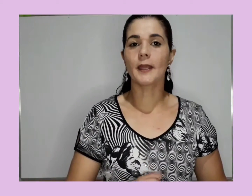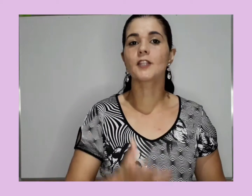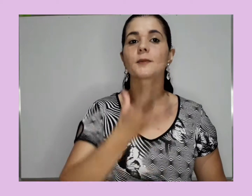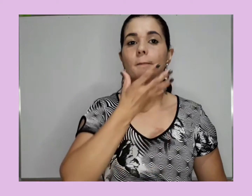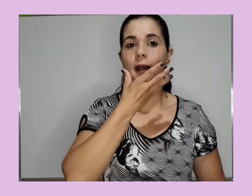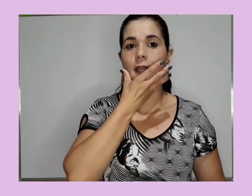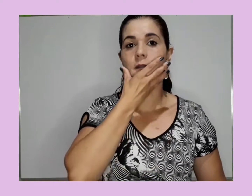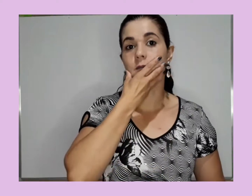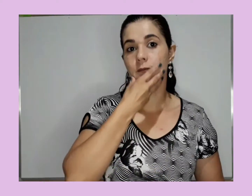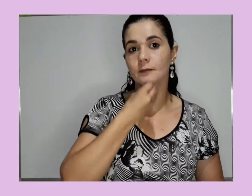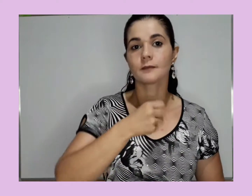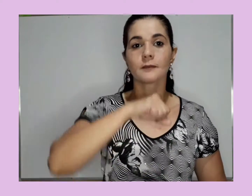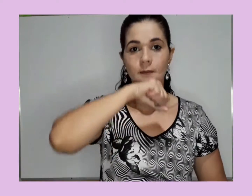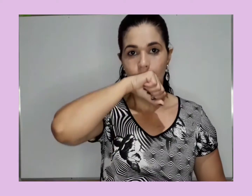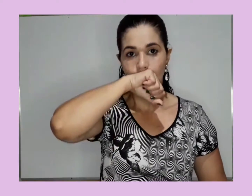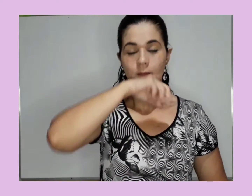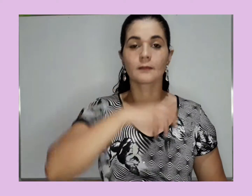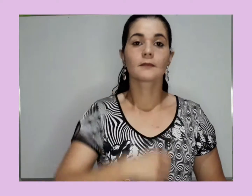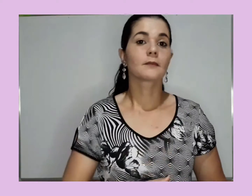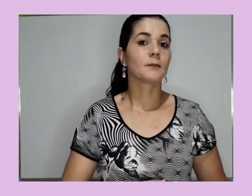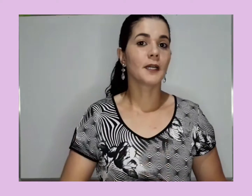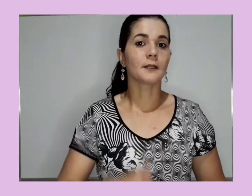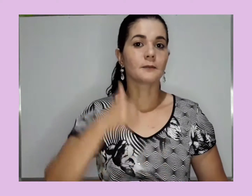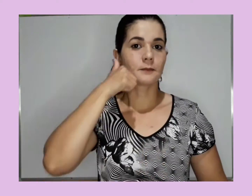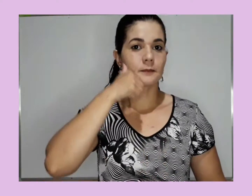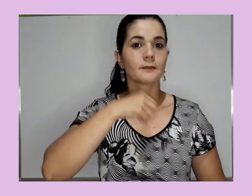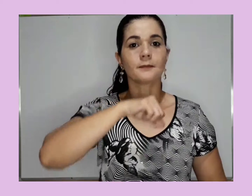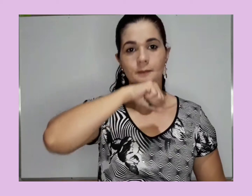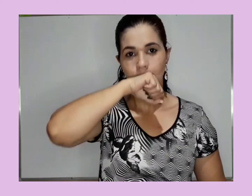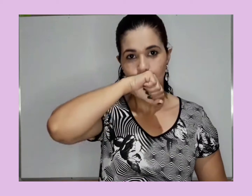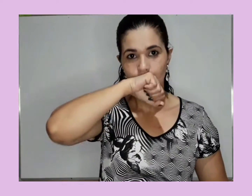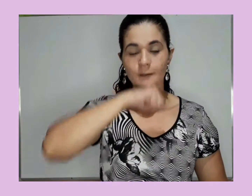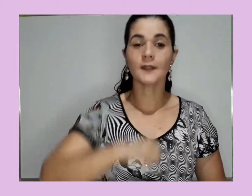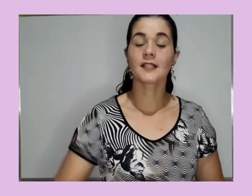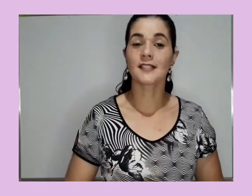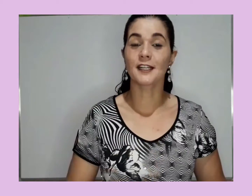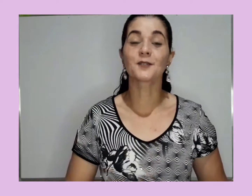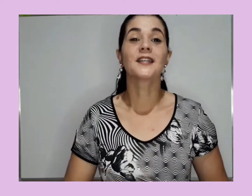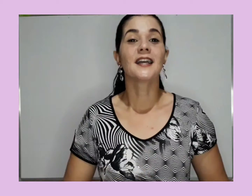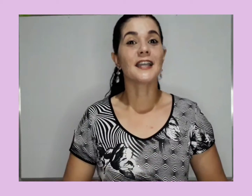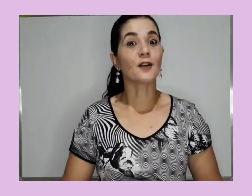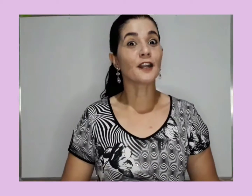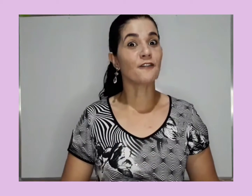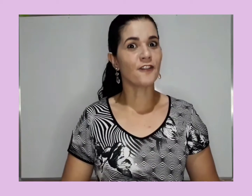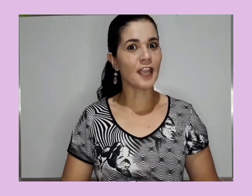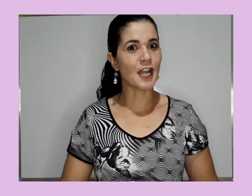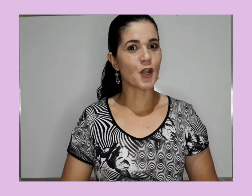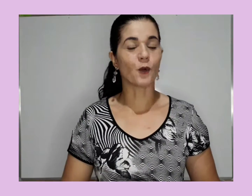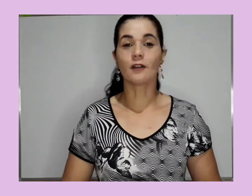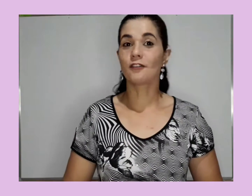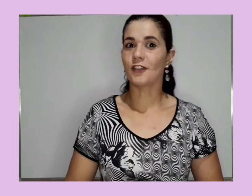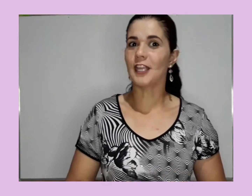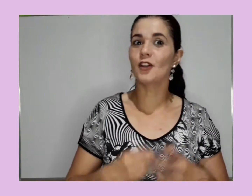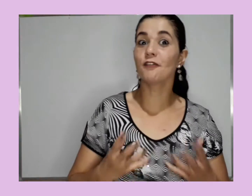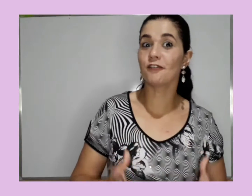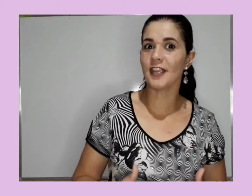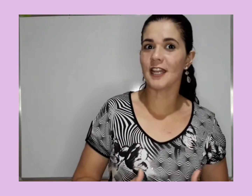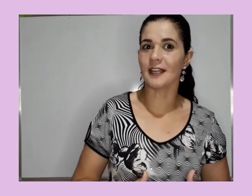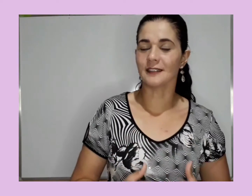Novamente, pai. Mãe. Certo? E agora filho ou filha,